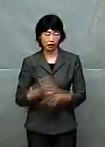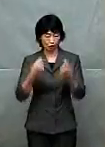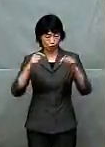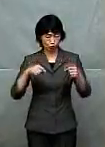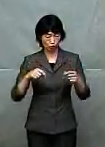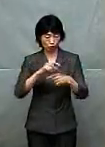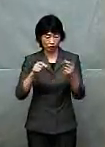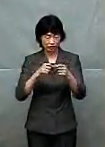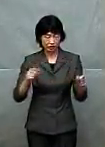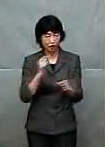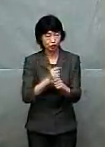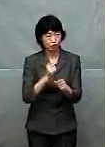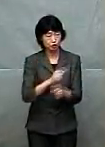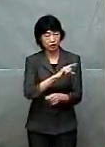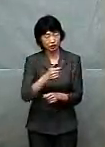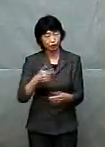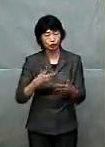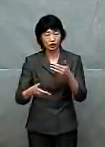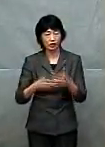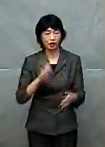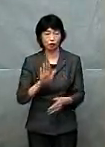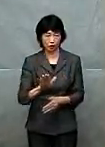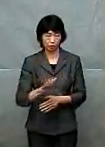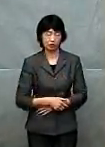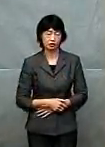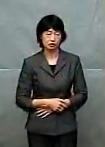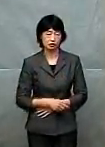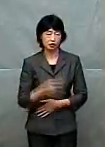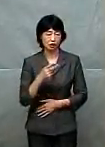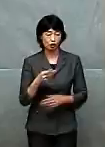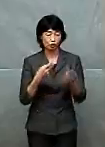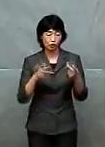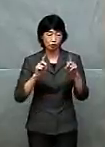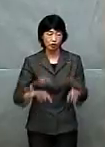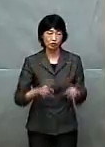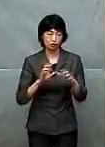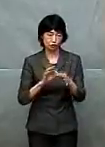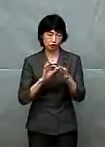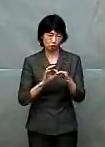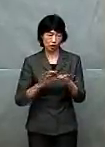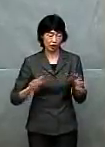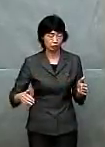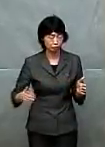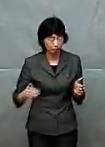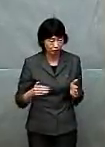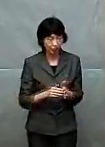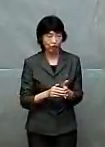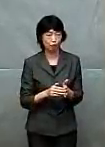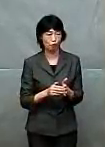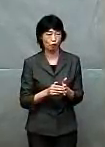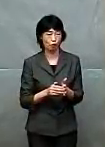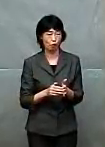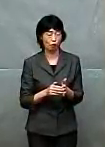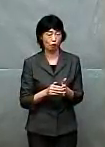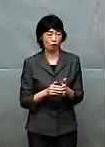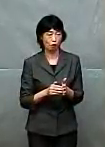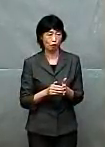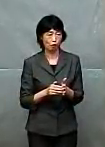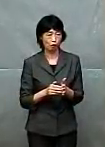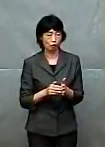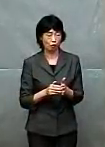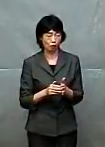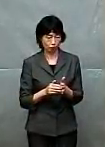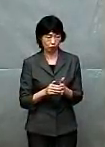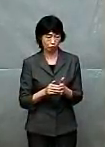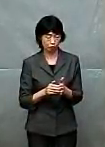り体験も行われます。このイベントにつきましては、これまでも練習会への参加者募集を